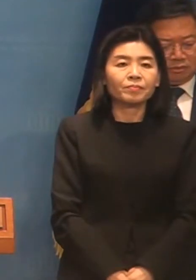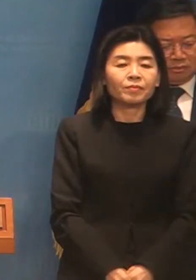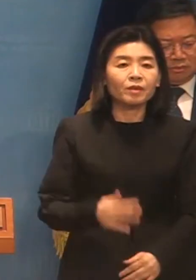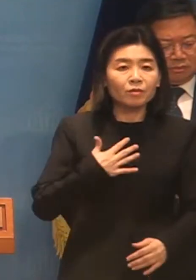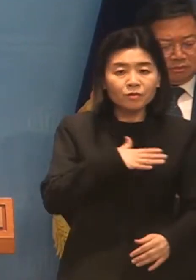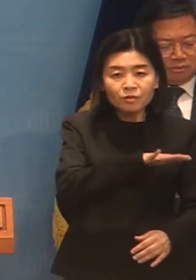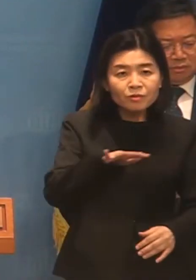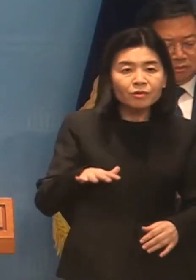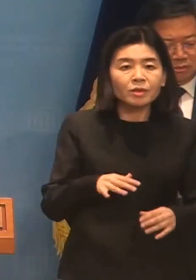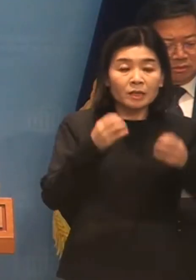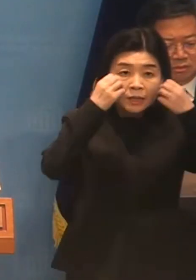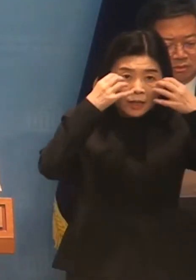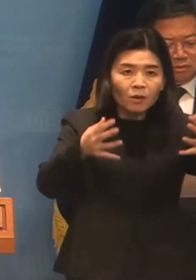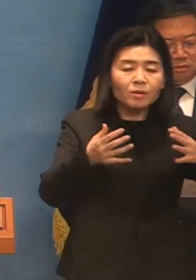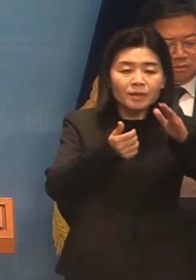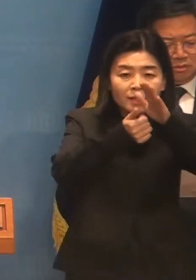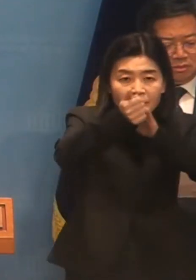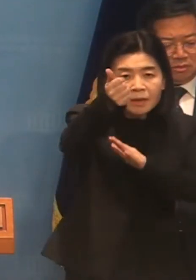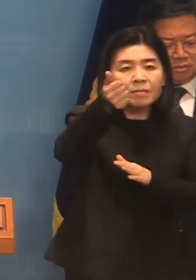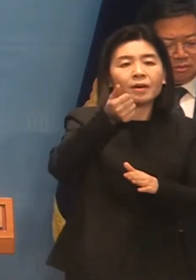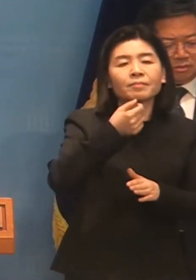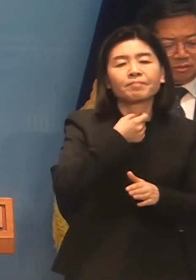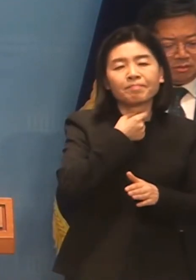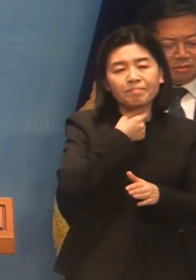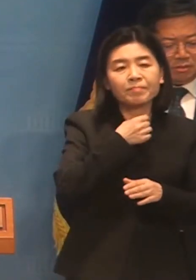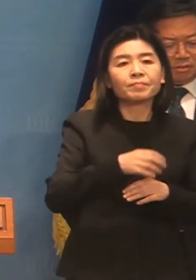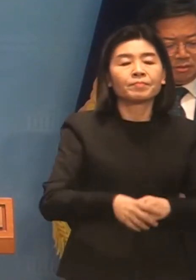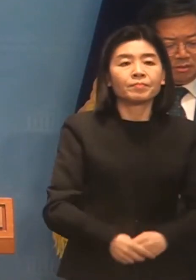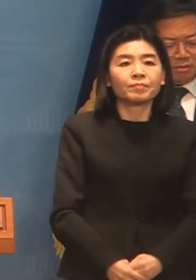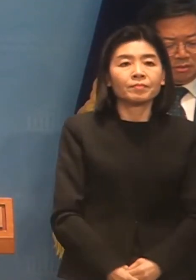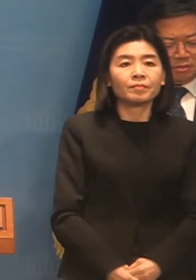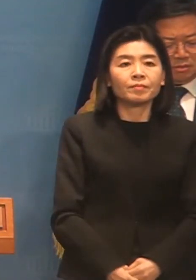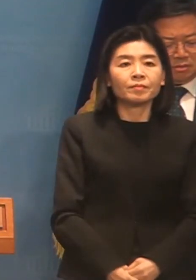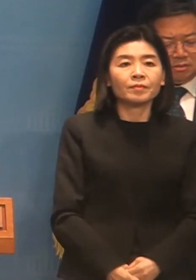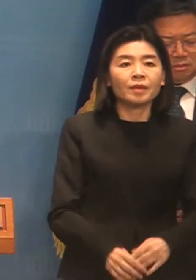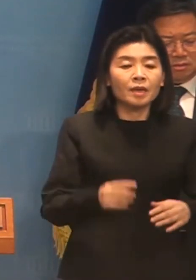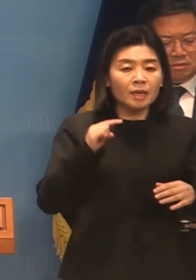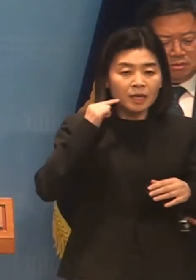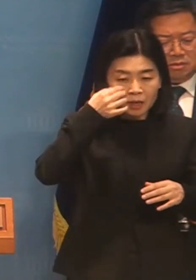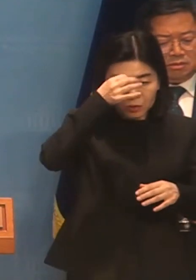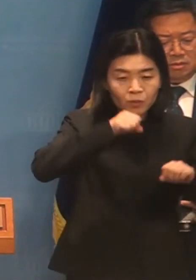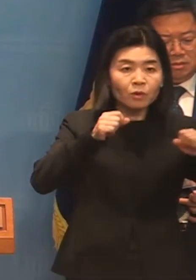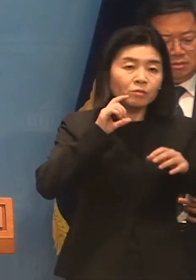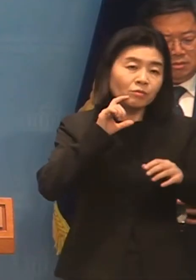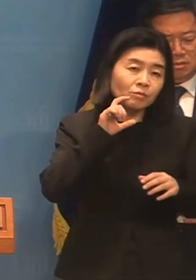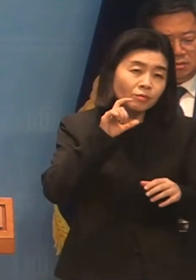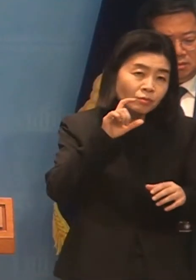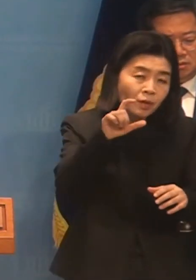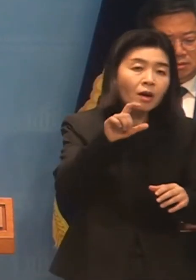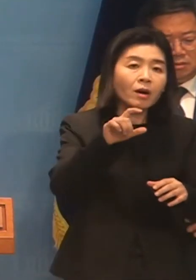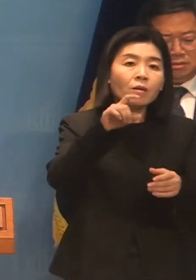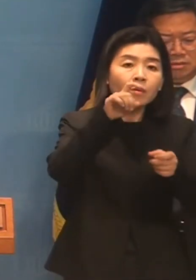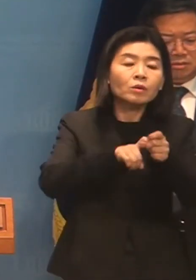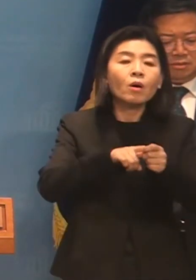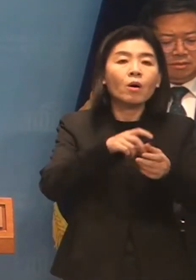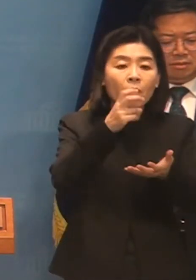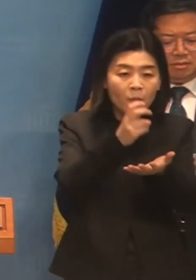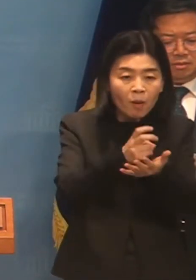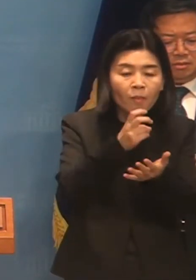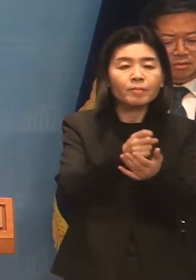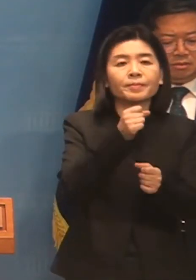우리는 이제 새로운 희망을 바라보고자 한다. 지속 가능한 예술 활동을 위한 제도 및 법규